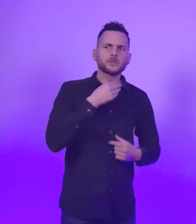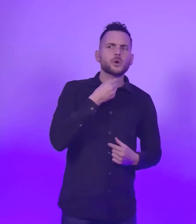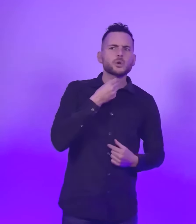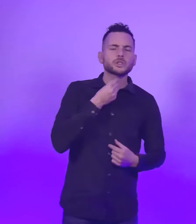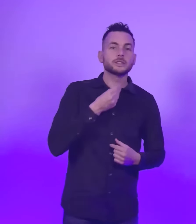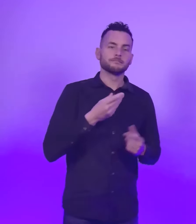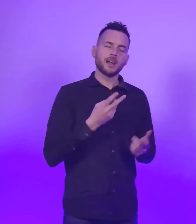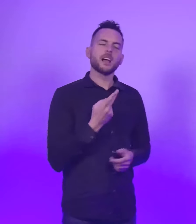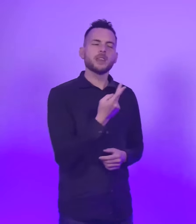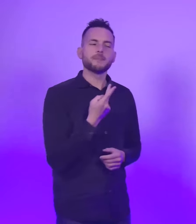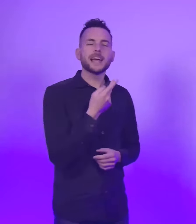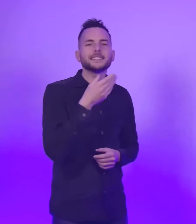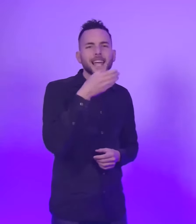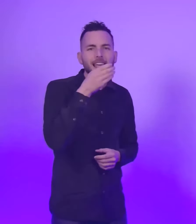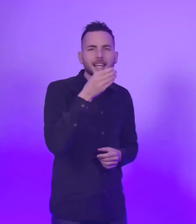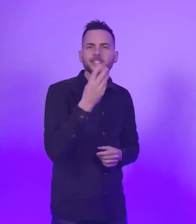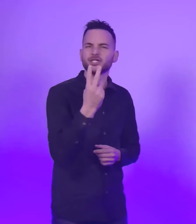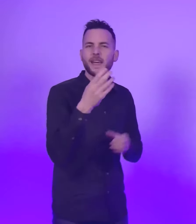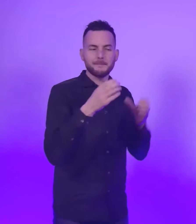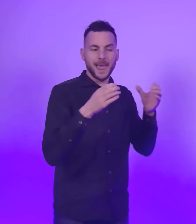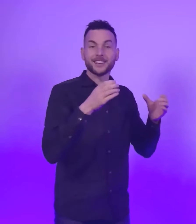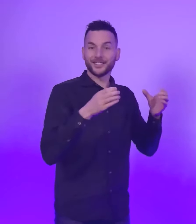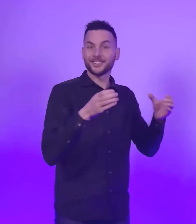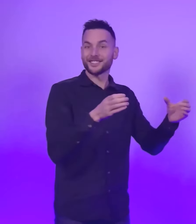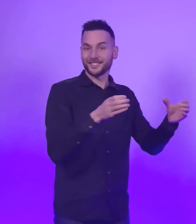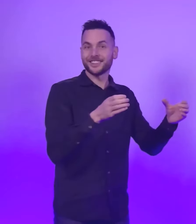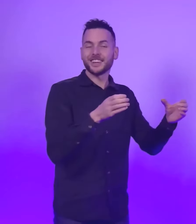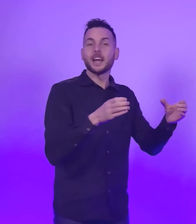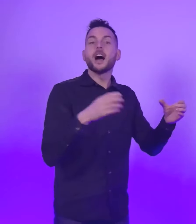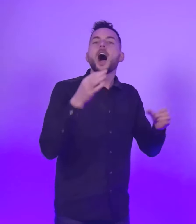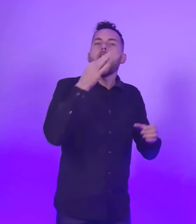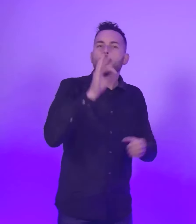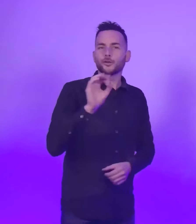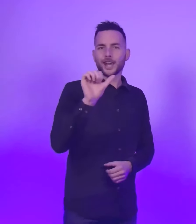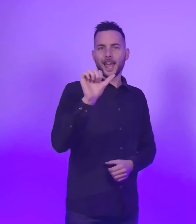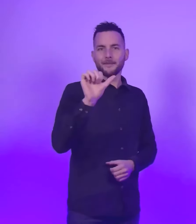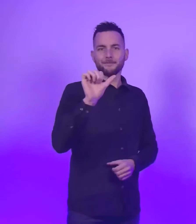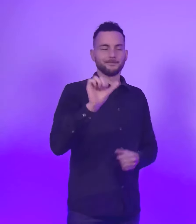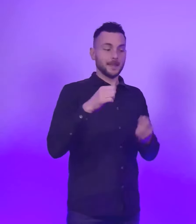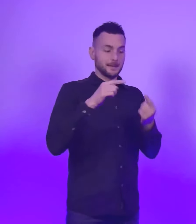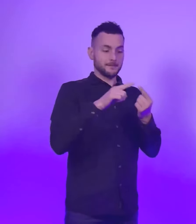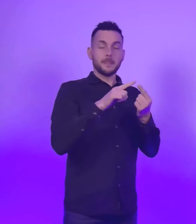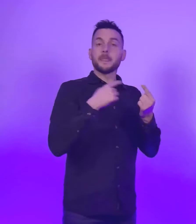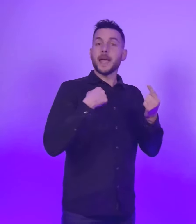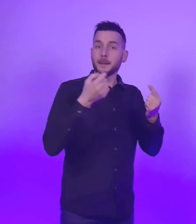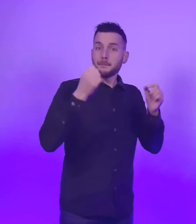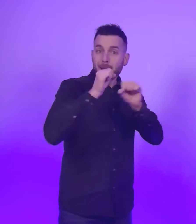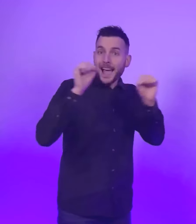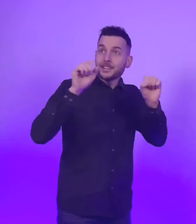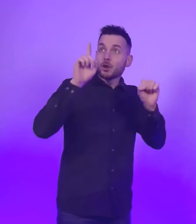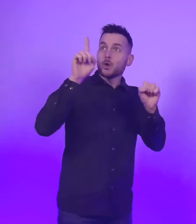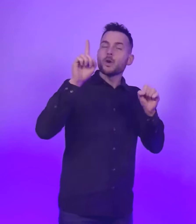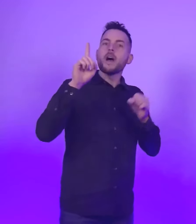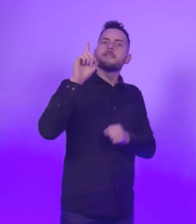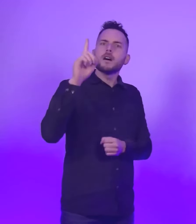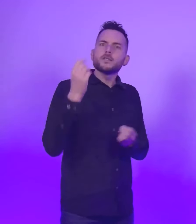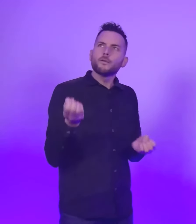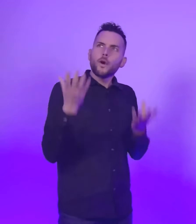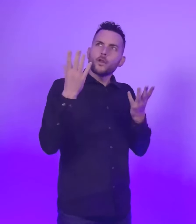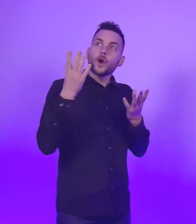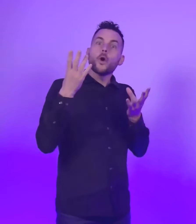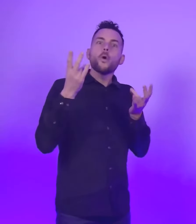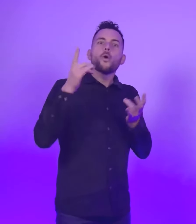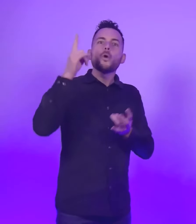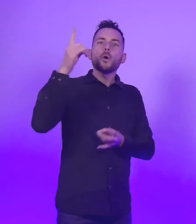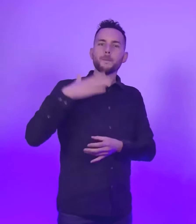wel wat drinken. Ook okay. 2 bekertjes. Oké. En dan? Antwoord A. Ja. Ik prijs u, want het is een wonder hoe u mij heeft